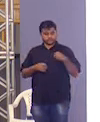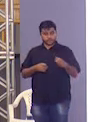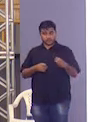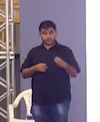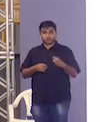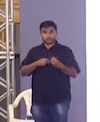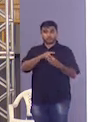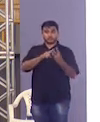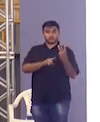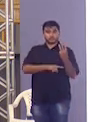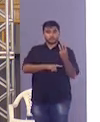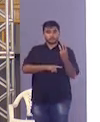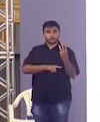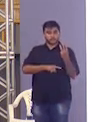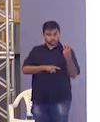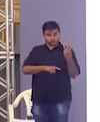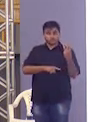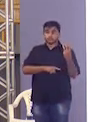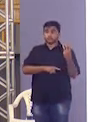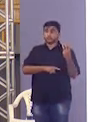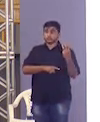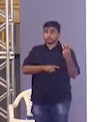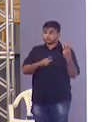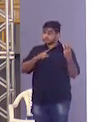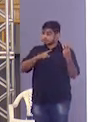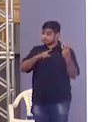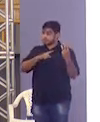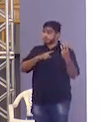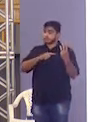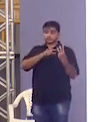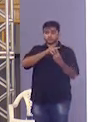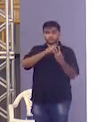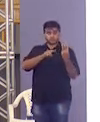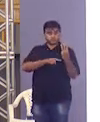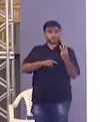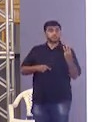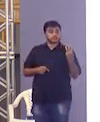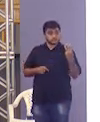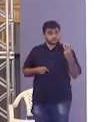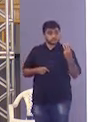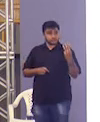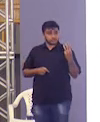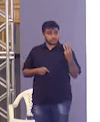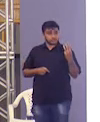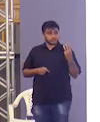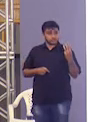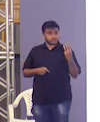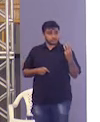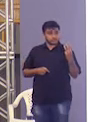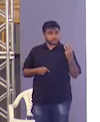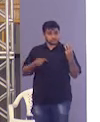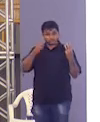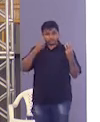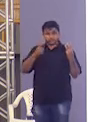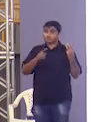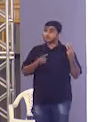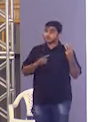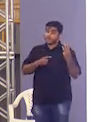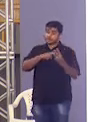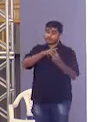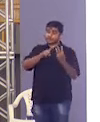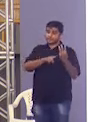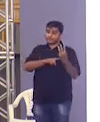mim, para cada um dos filhos vai passar quantos anos? 5. Ou o cara fica congelado no